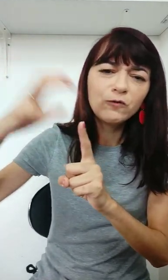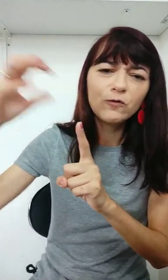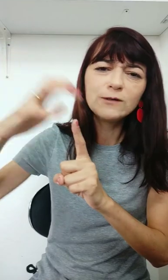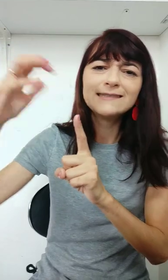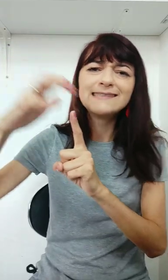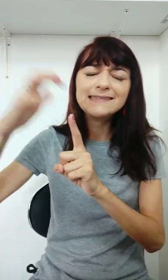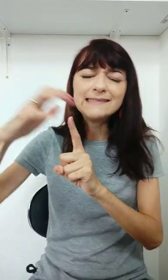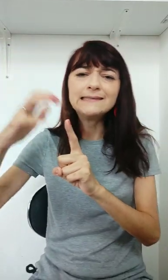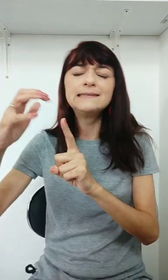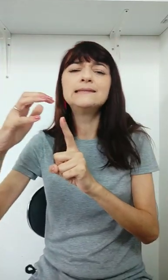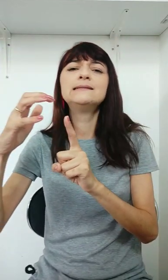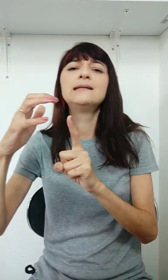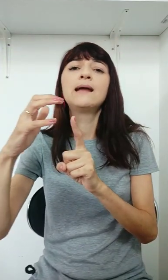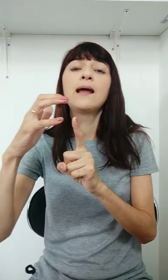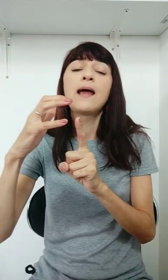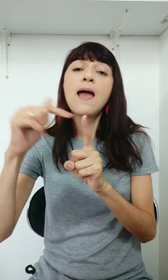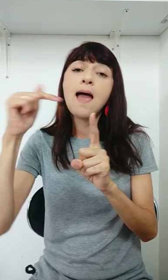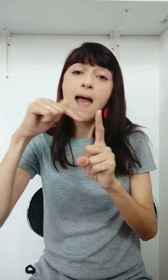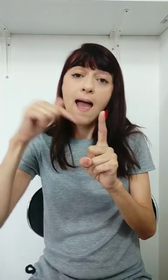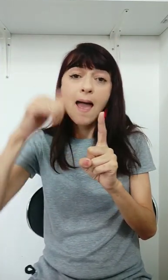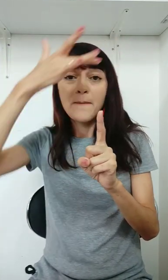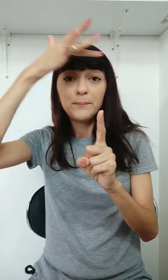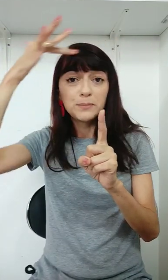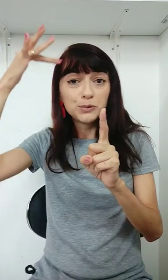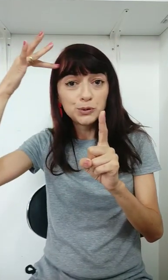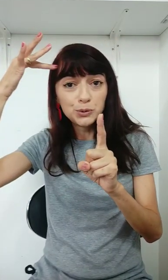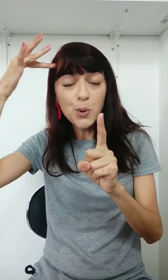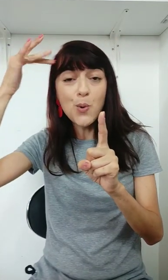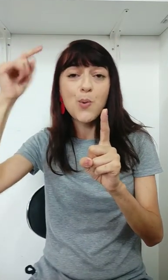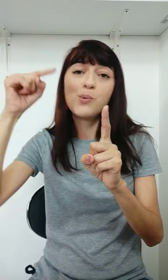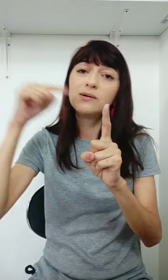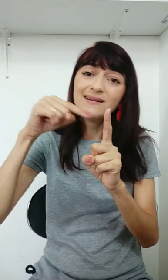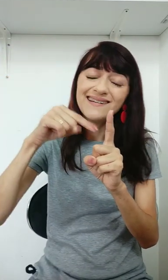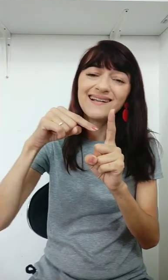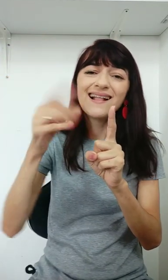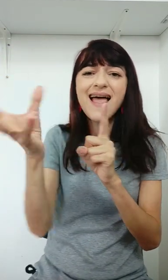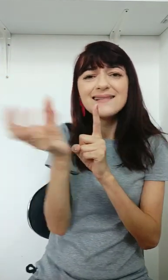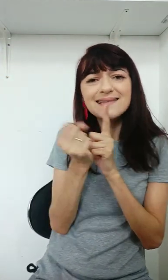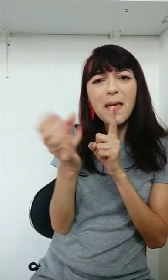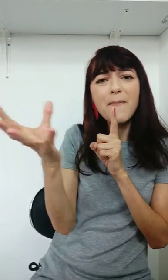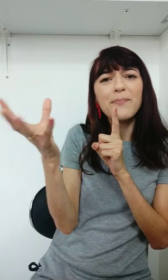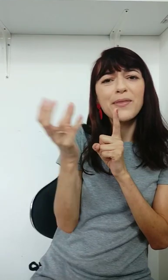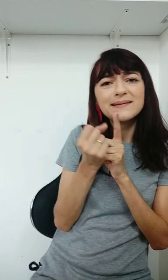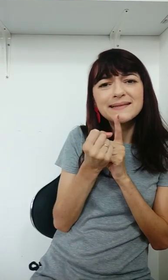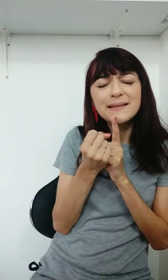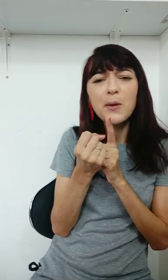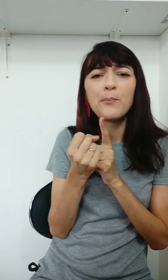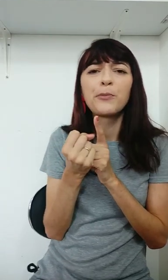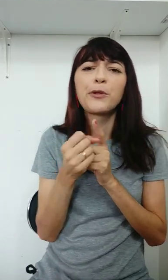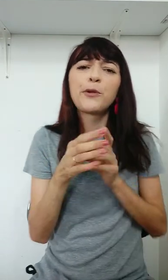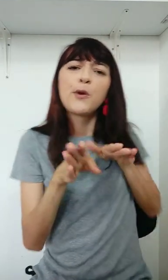Esse é o sinal de influência, tá bom? Então essas pessoas, né, essa criança, ela vai receber